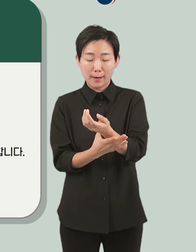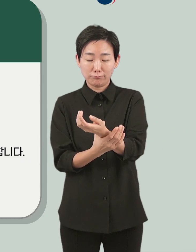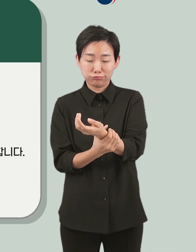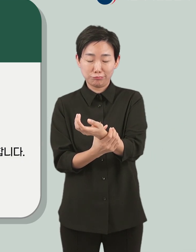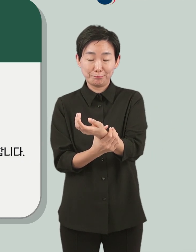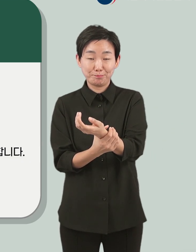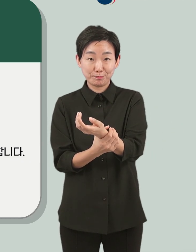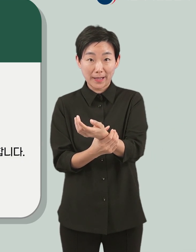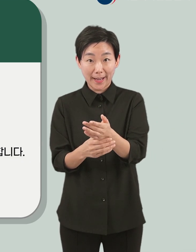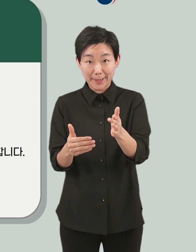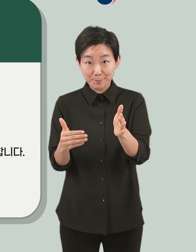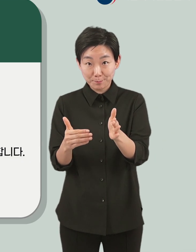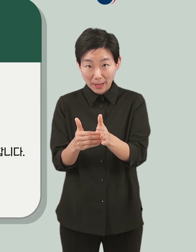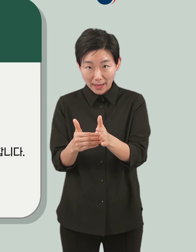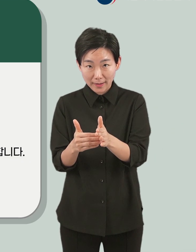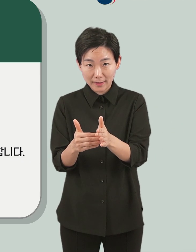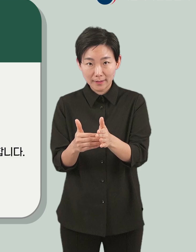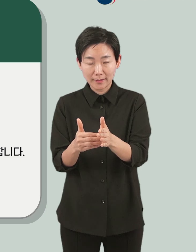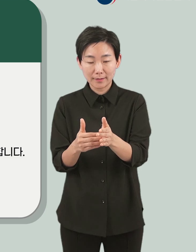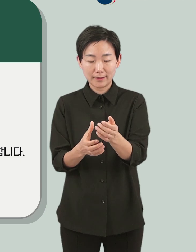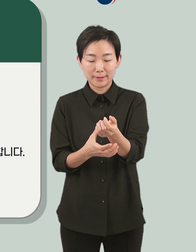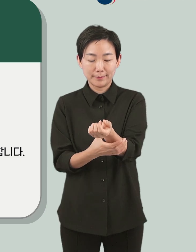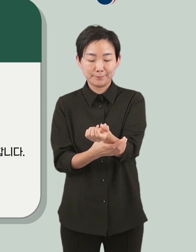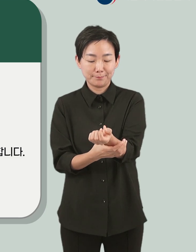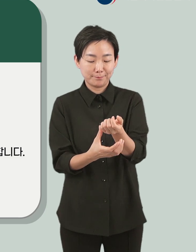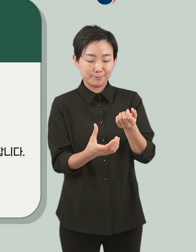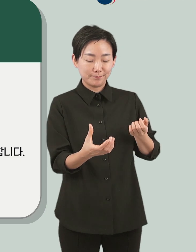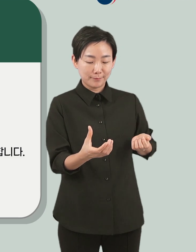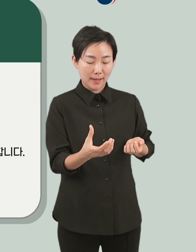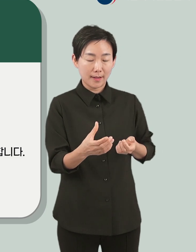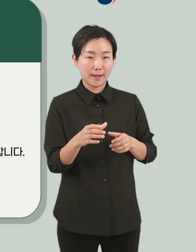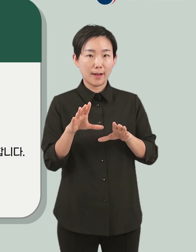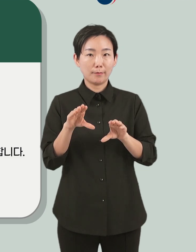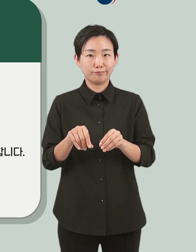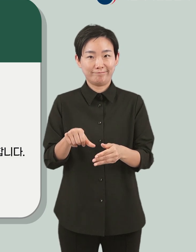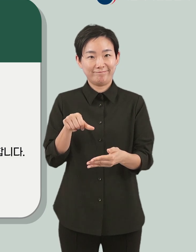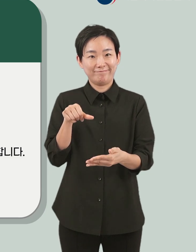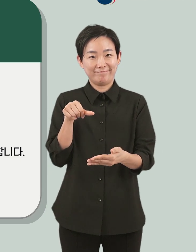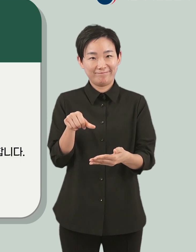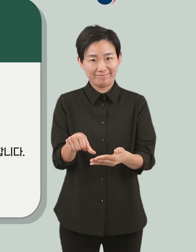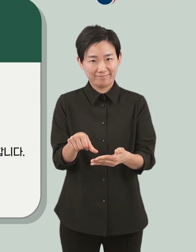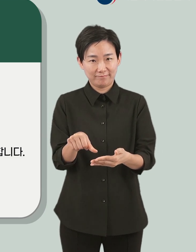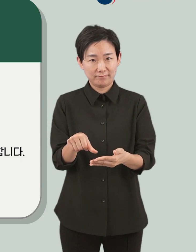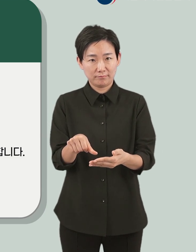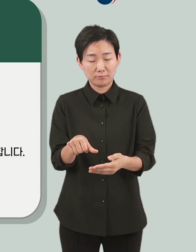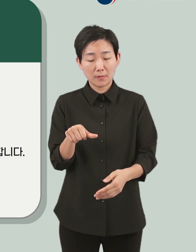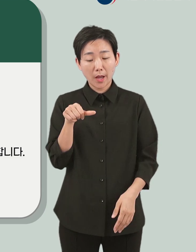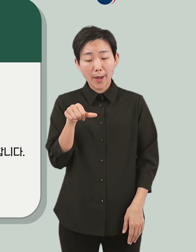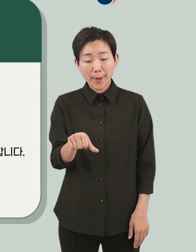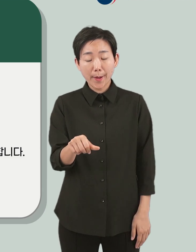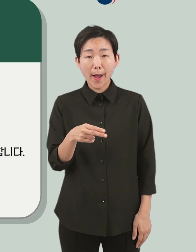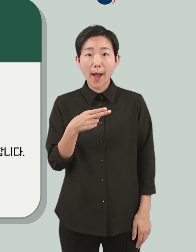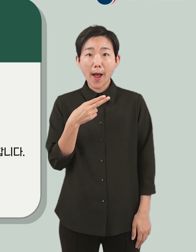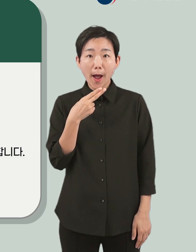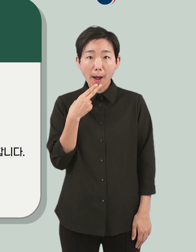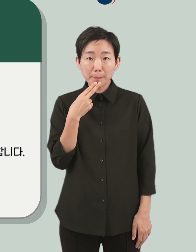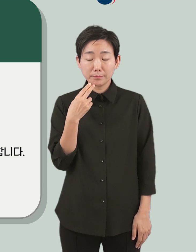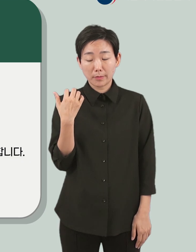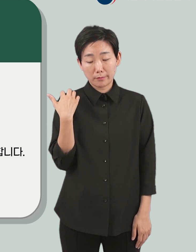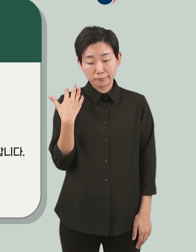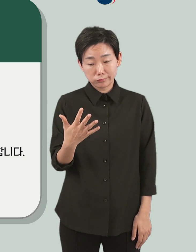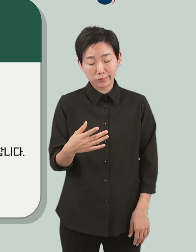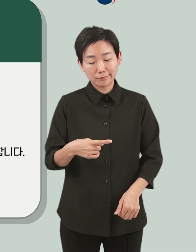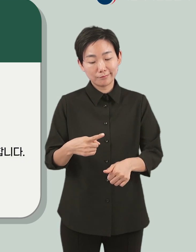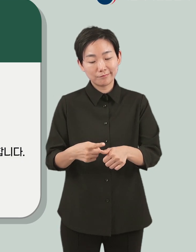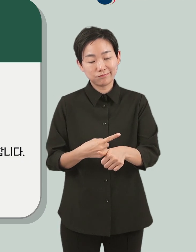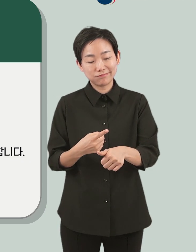합니다. 측정 버튼을 눌러 혈압을 잽니다. 이후 커프를 벗고 전원 버튼을 눌러 기기의 전원을